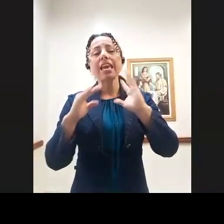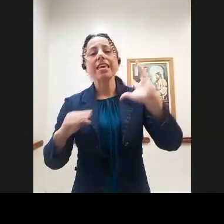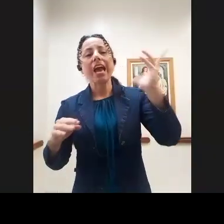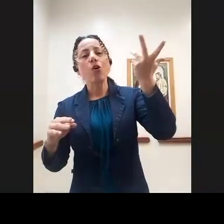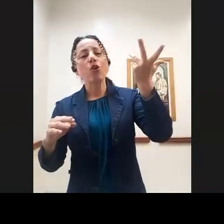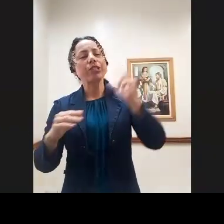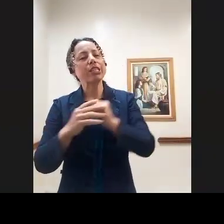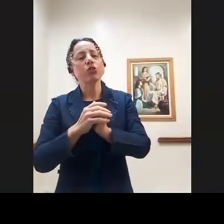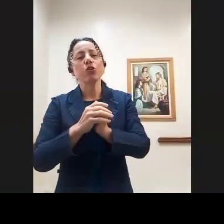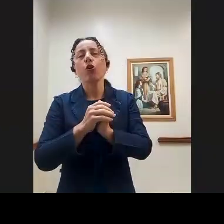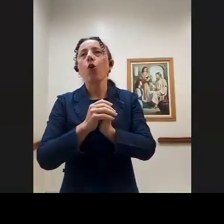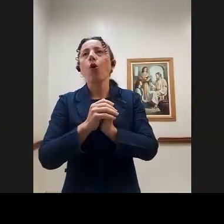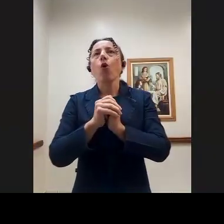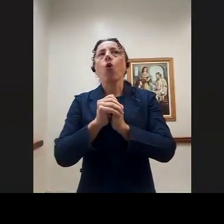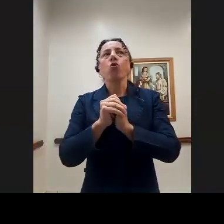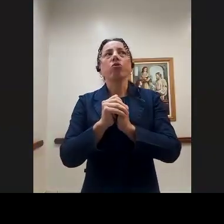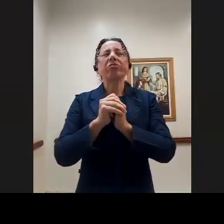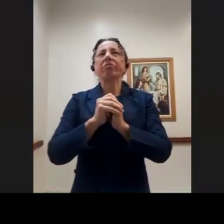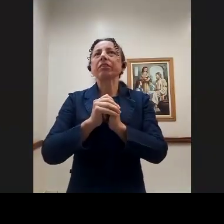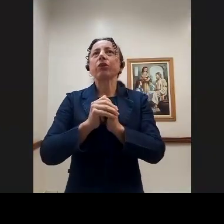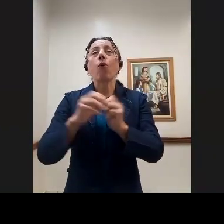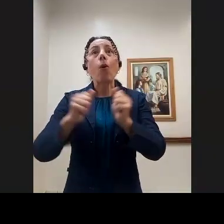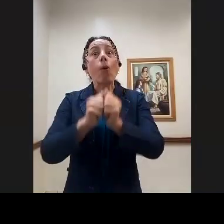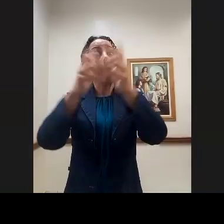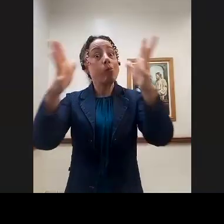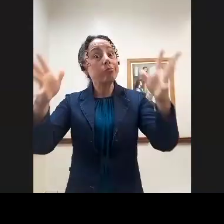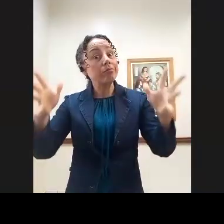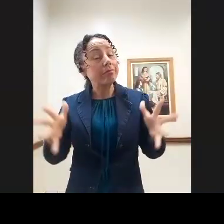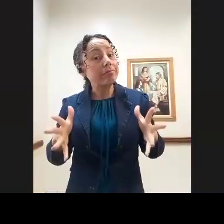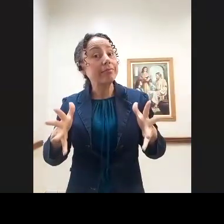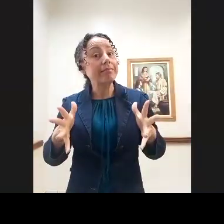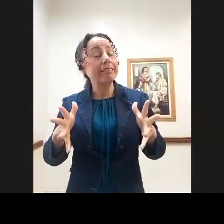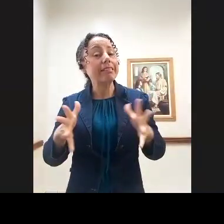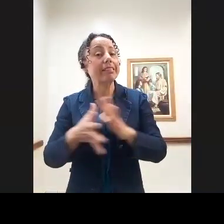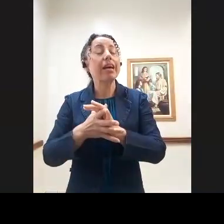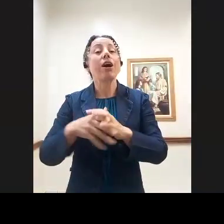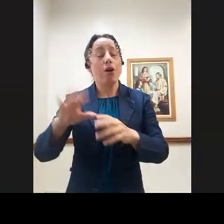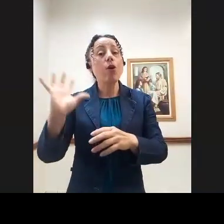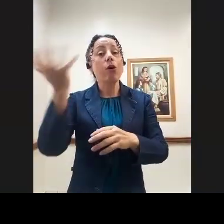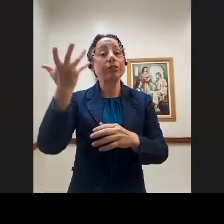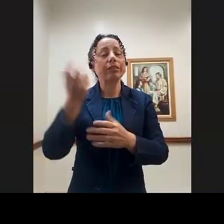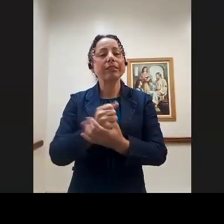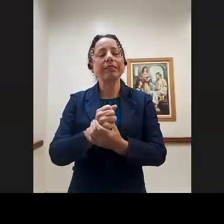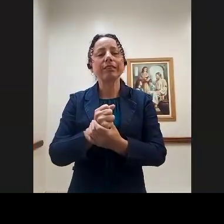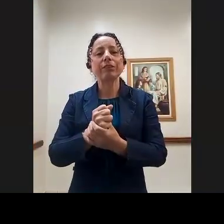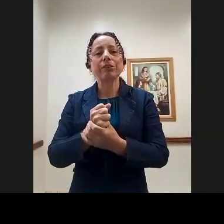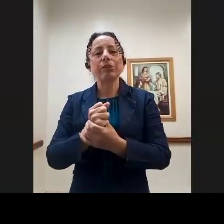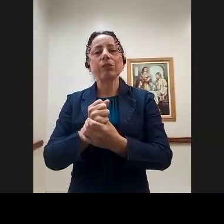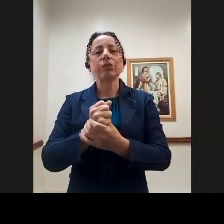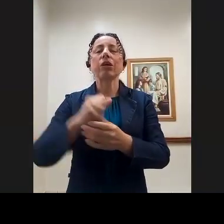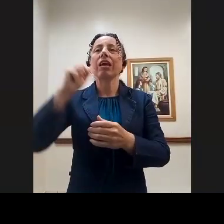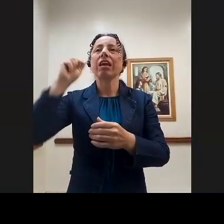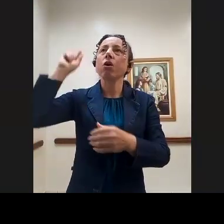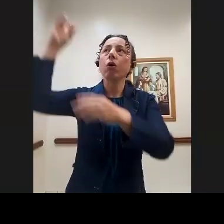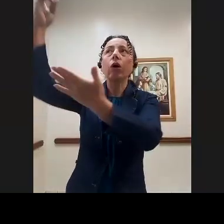atrasou muito, que um milagre aconteceu. E eu sei que o Senhor ele tem um propósito em